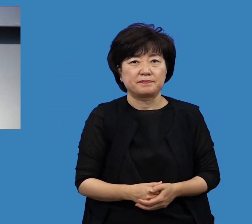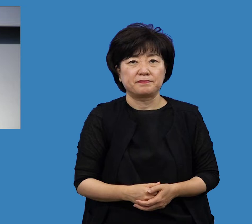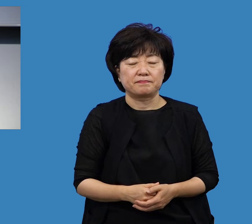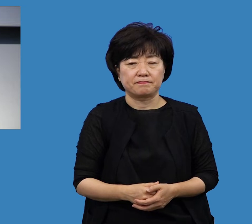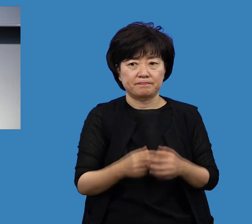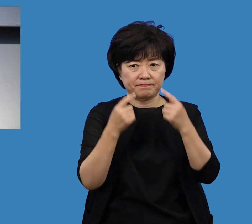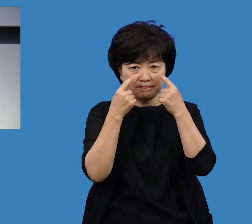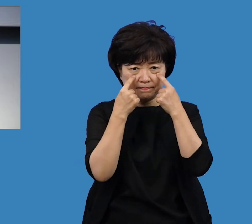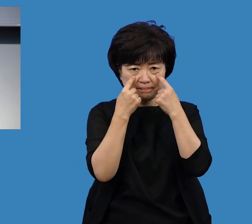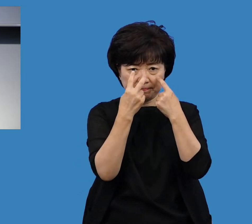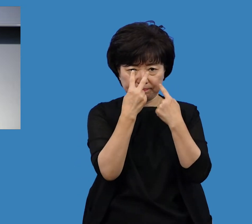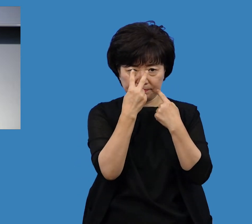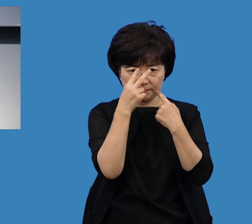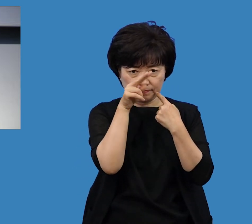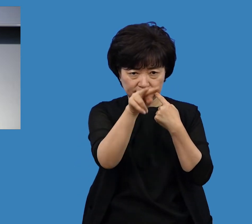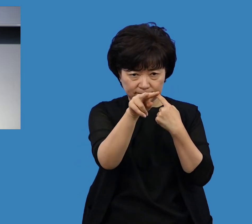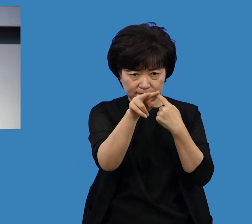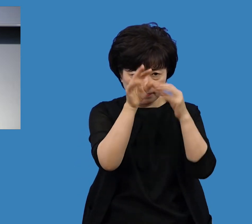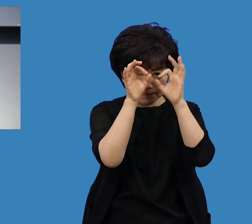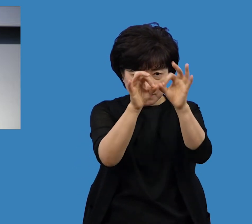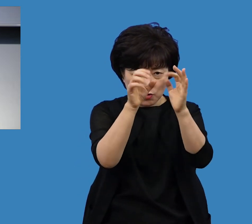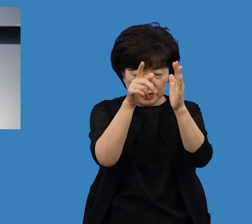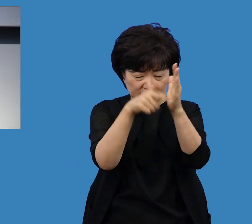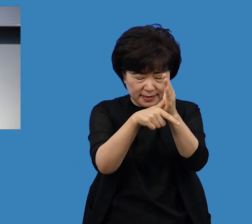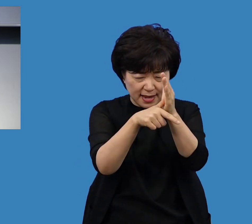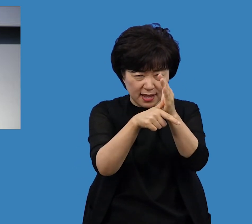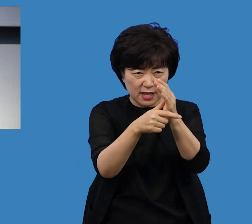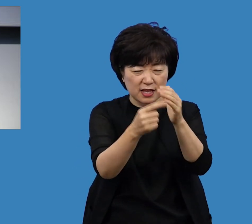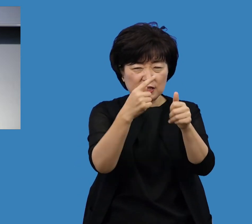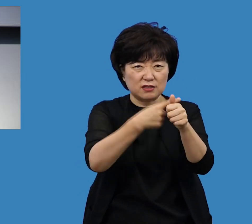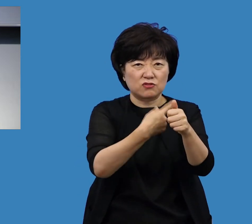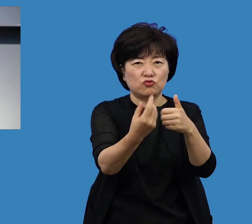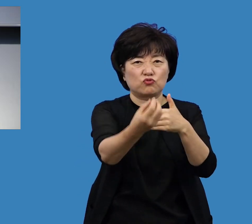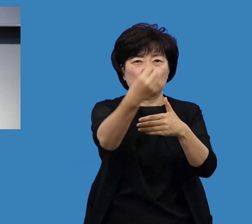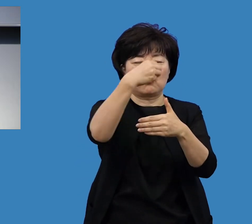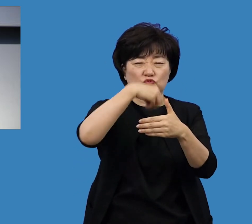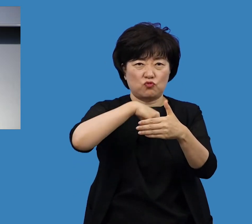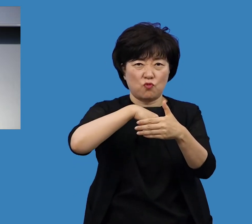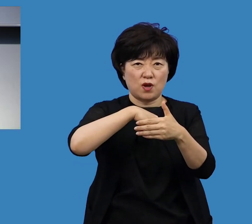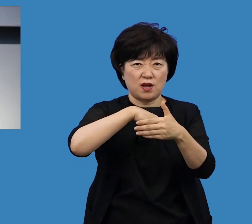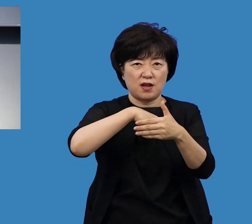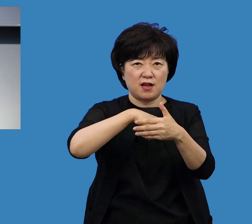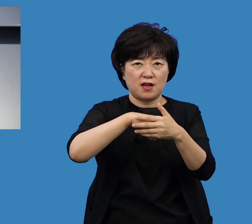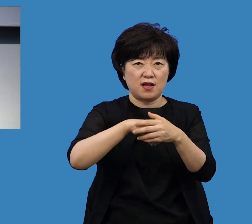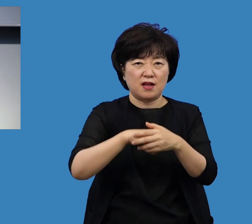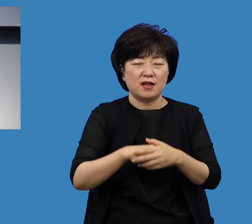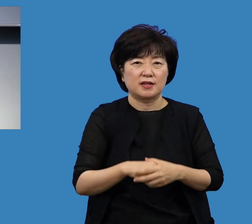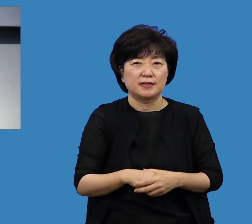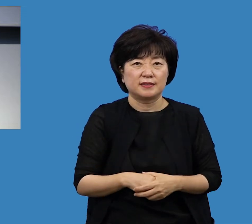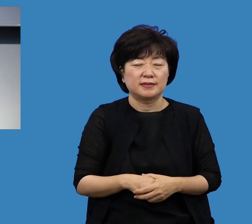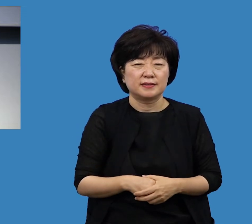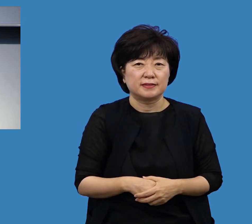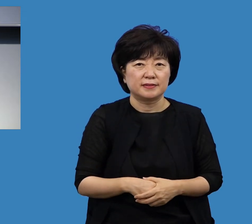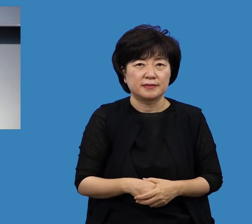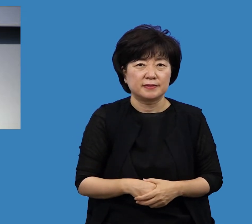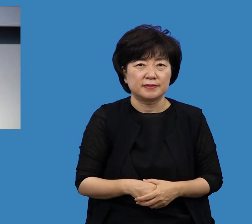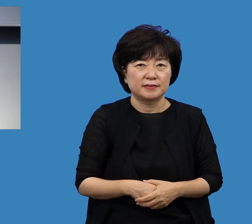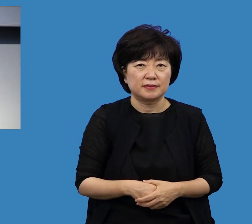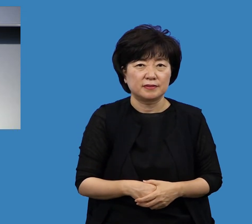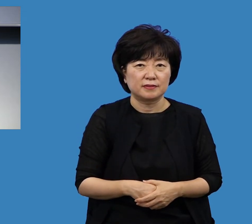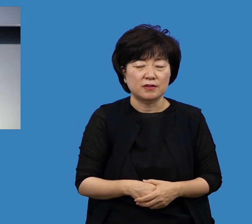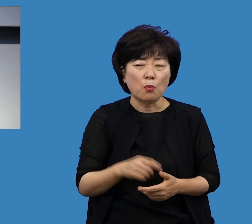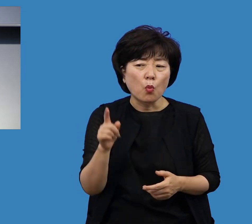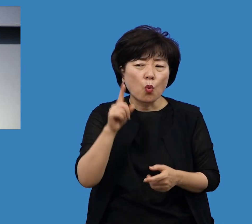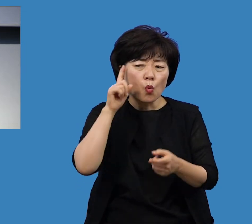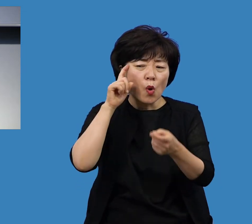주목하여 볼 때 들어오는 거예요. 주목해서 보지 않는데 그 영이 그냥 내 안에 훅 하고 들어오는 게 아니란 말이야. 뭔가에 관심을